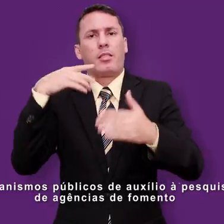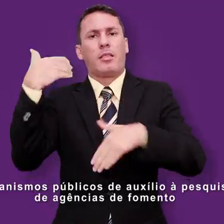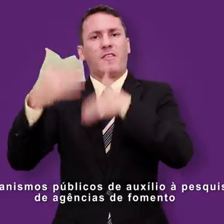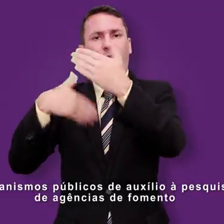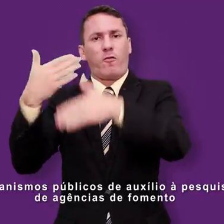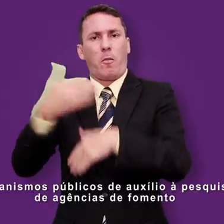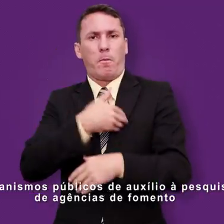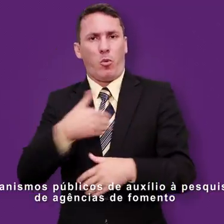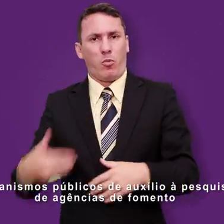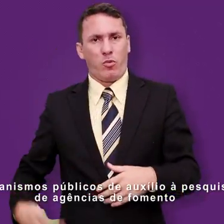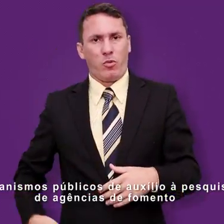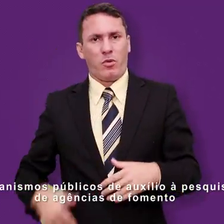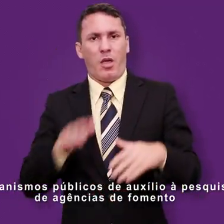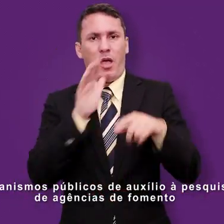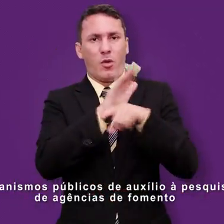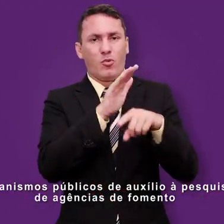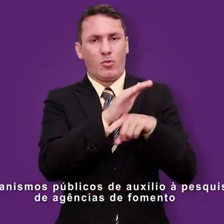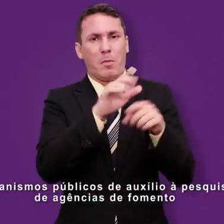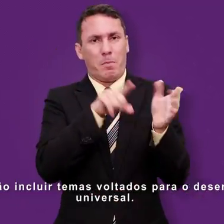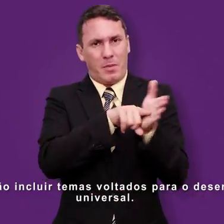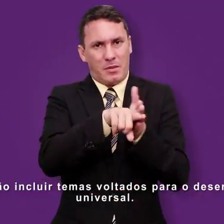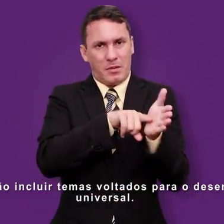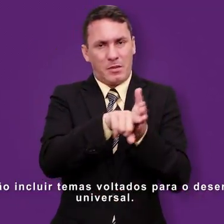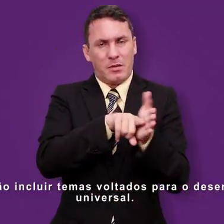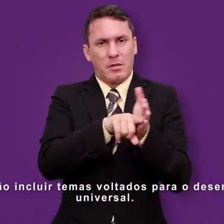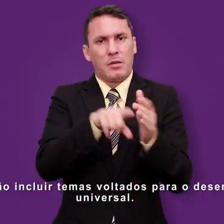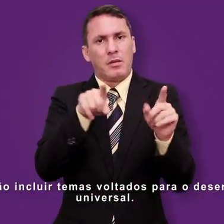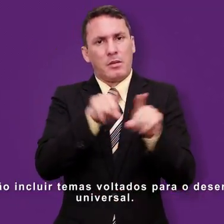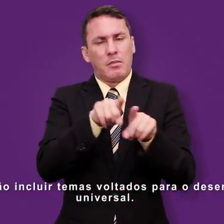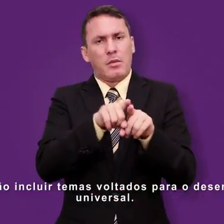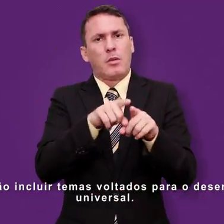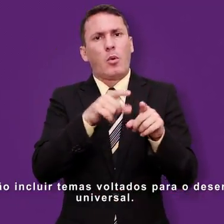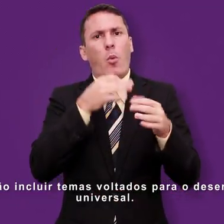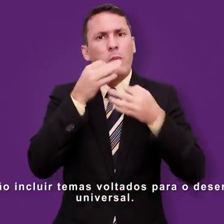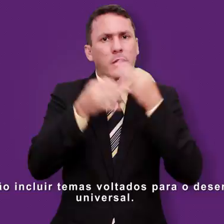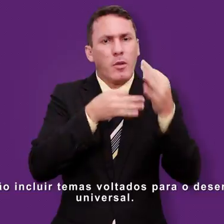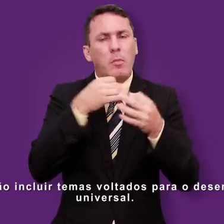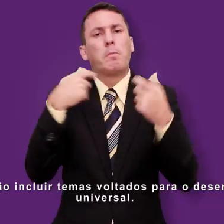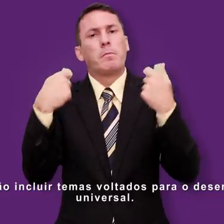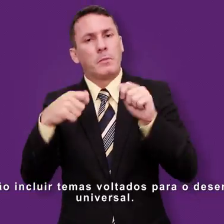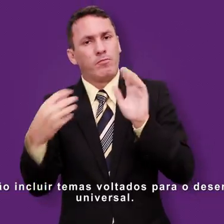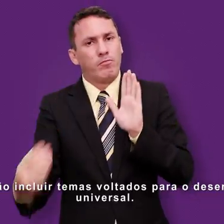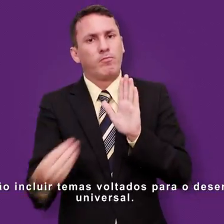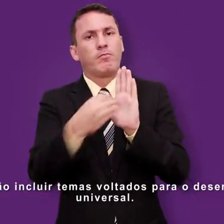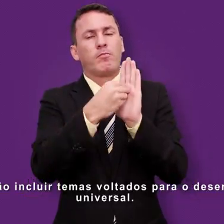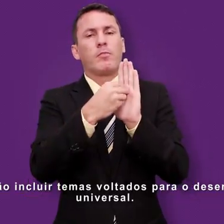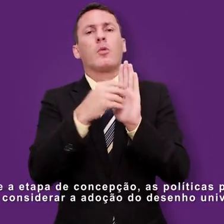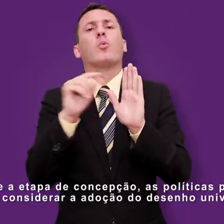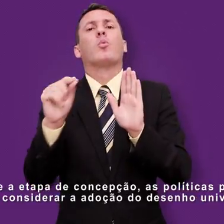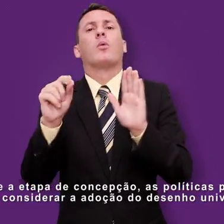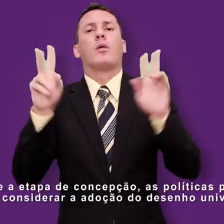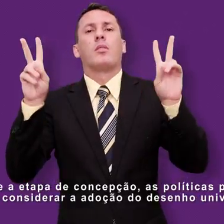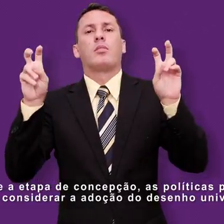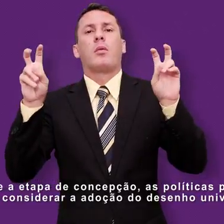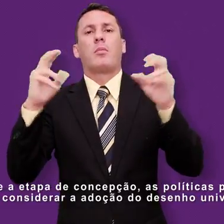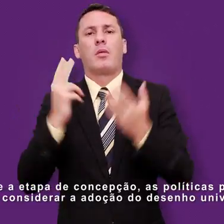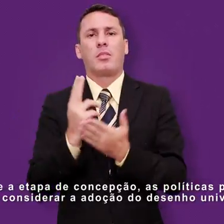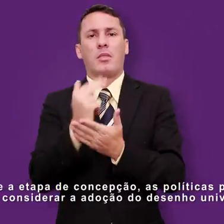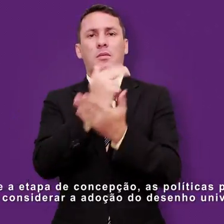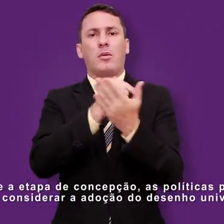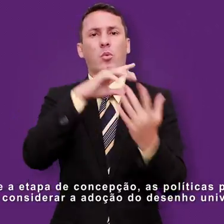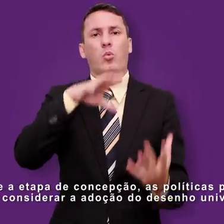à pesquisa e de agências de fomento deverão incluir temas voltados para o desenho universal. Parágrafo